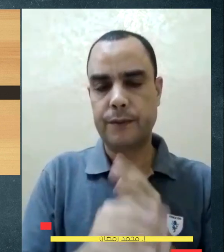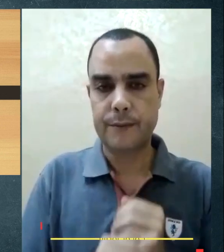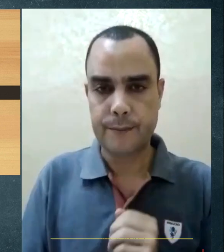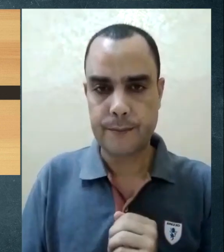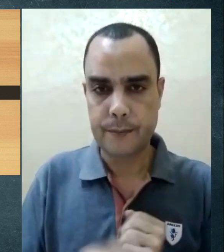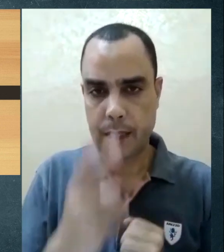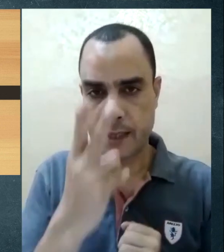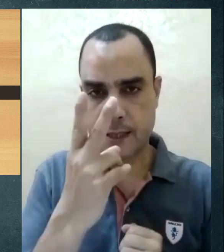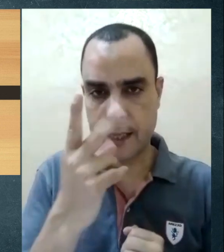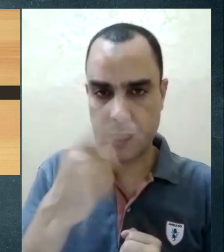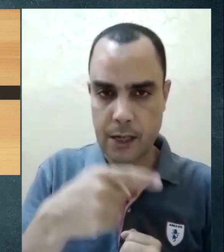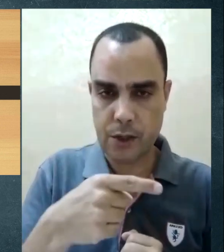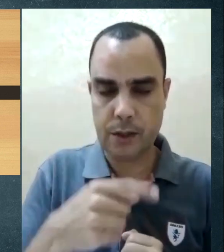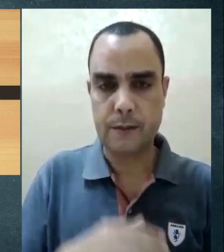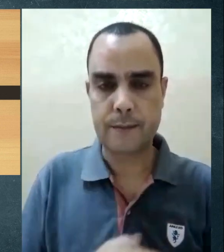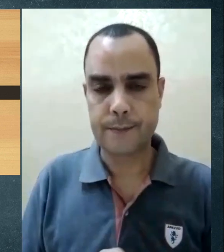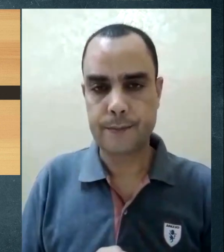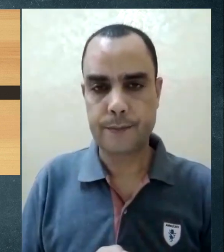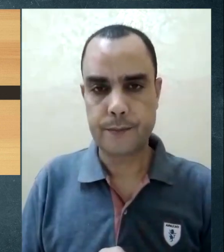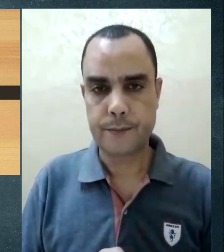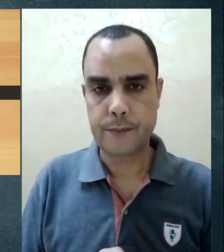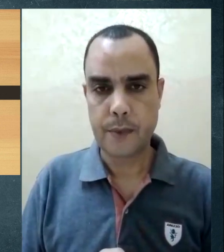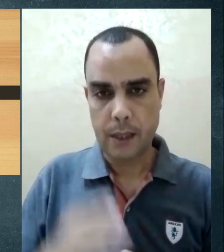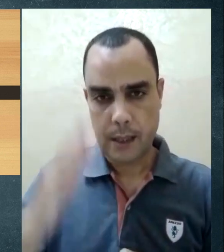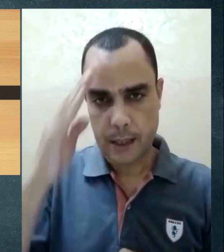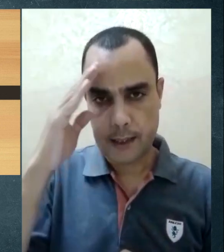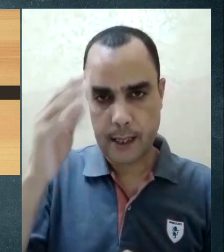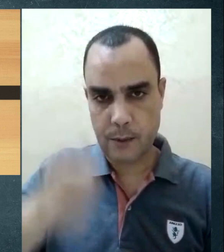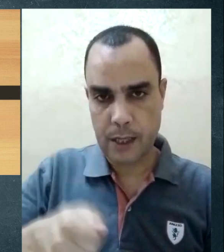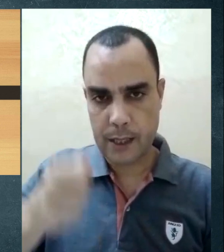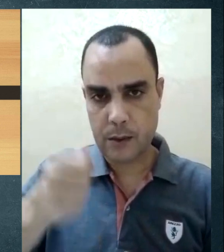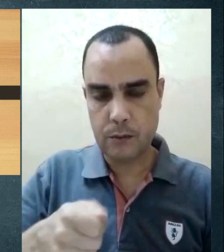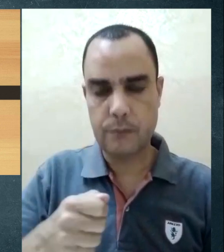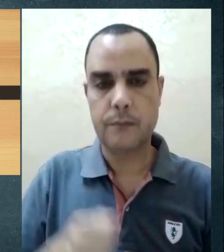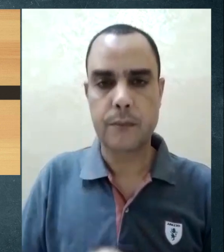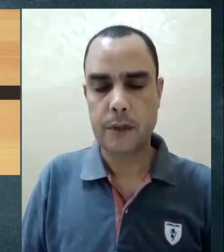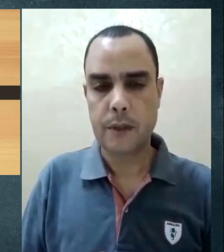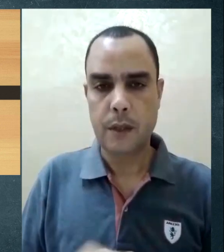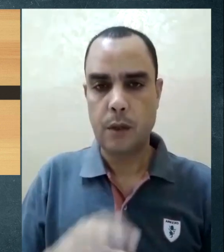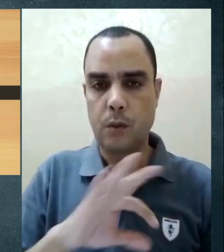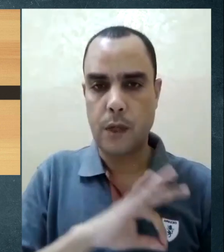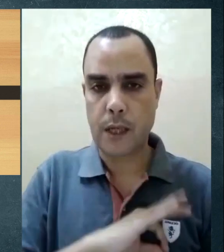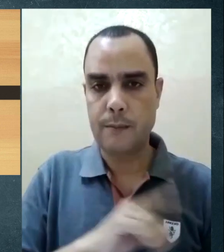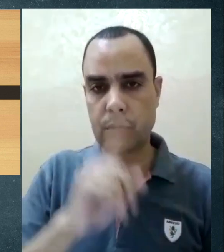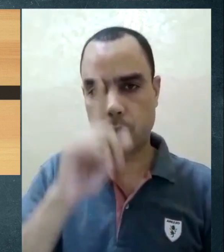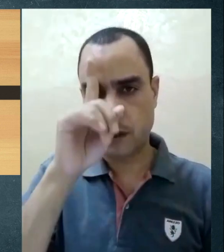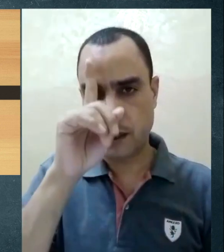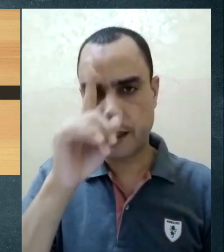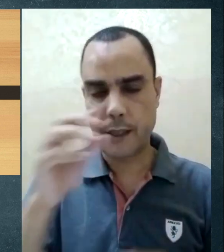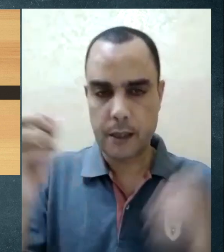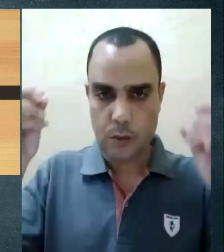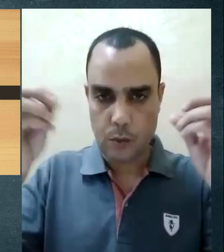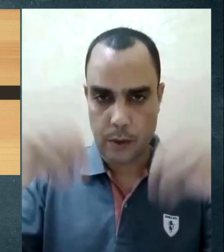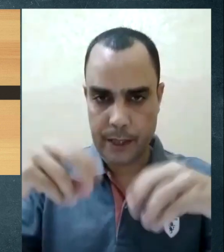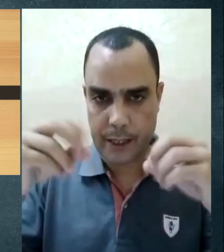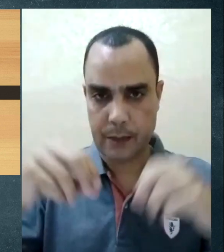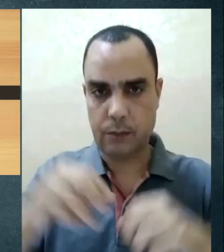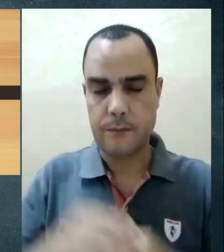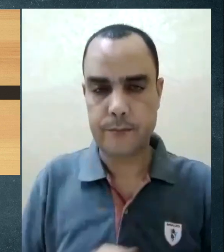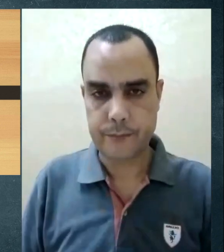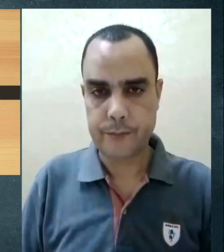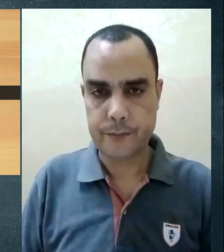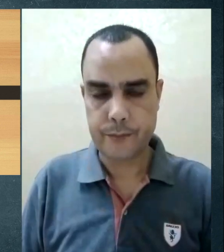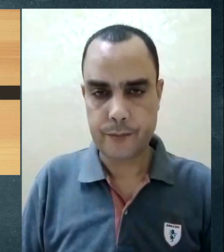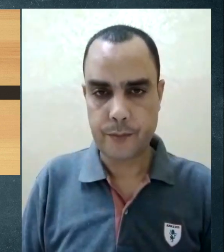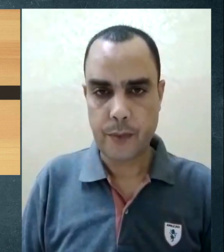الصف الثاني عشر، السلام عليكم ورحمة الله وبركاته.